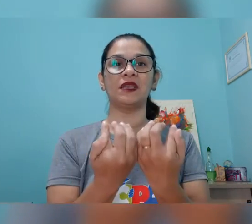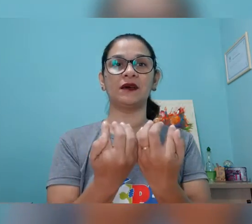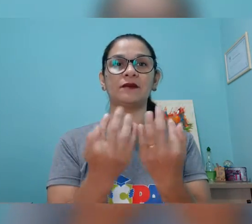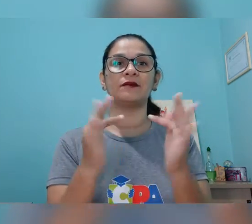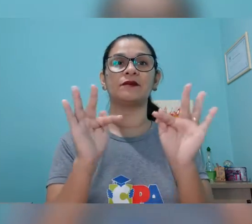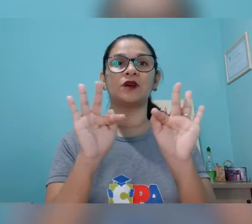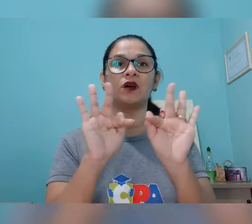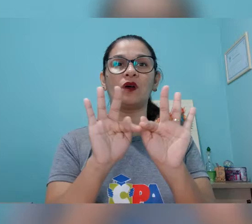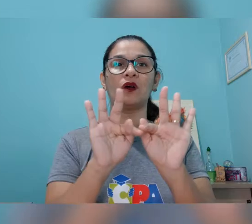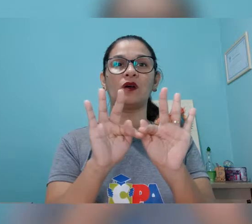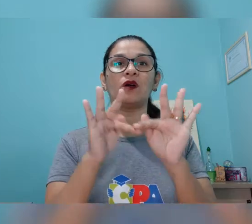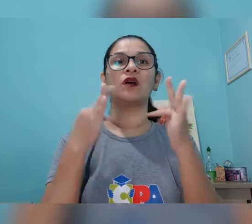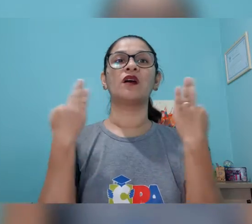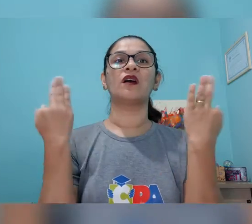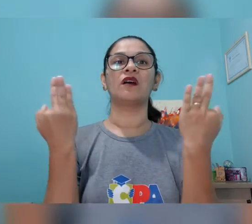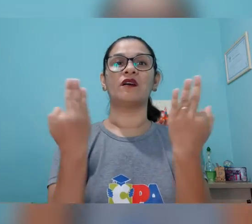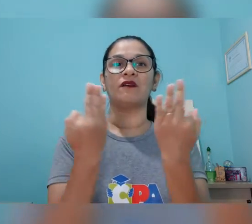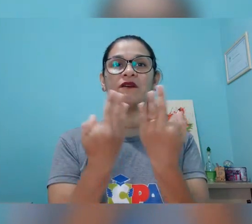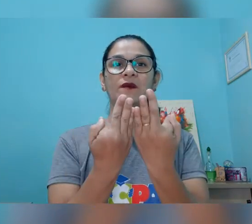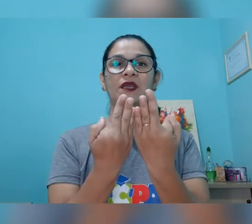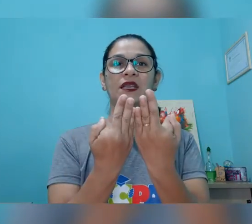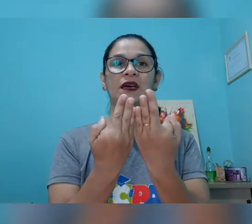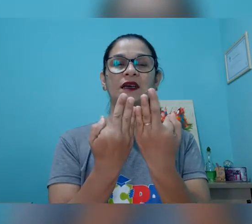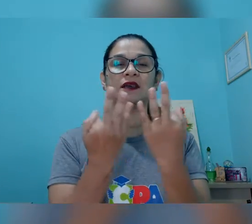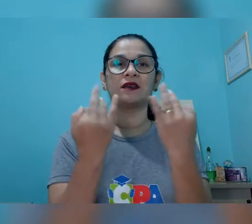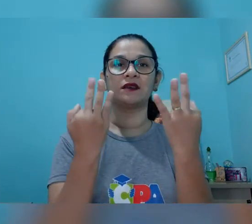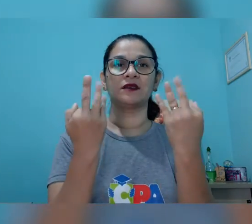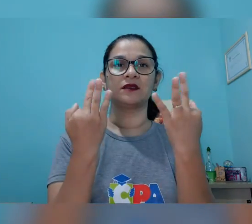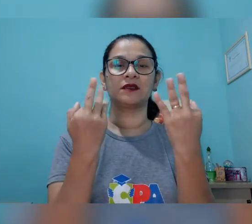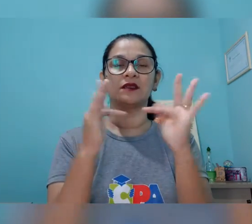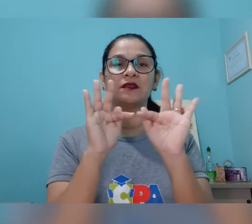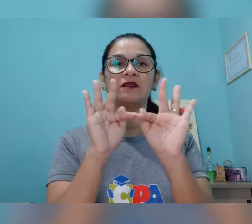Família, ó, família.